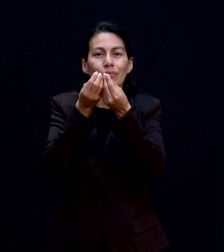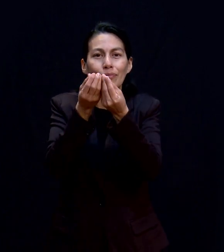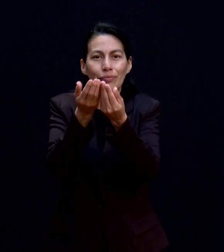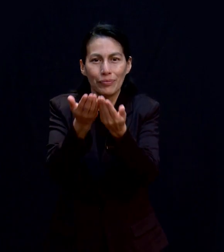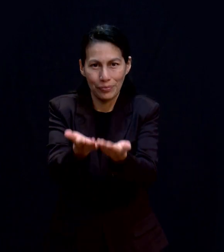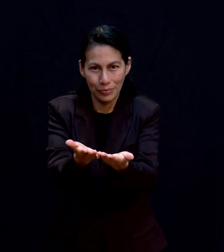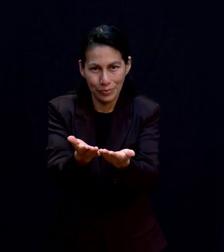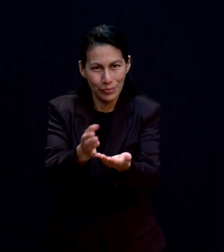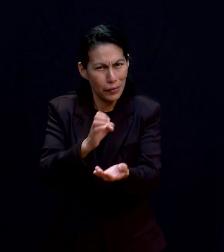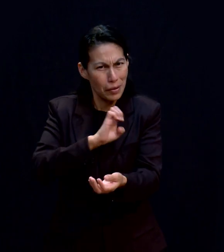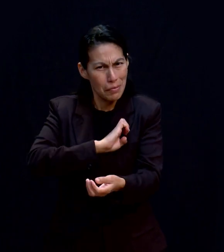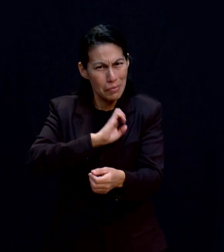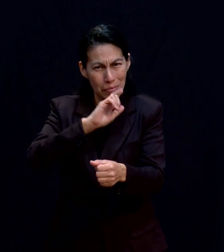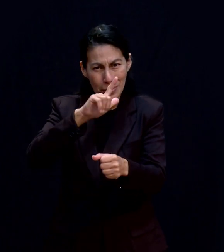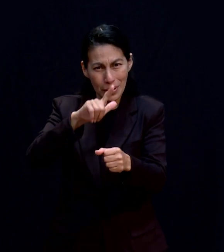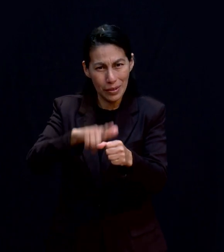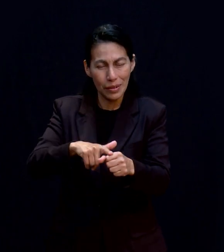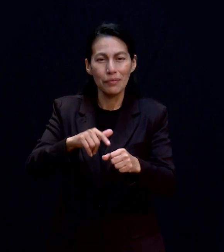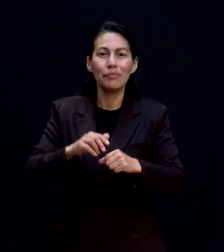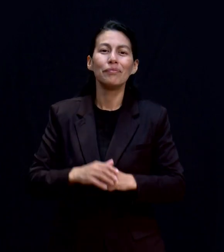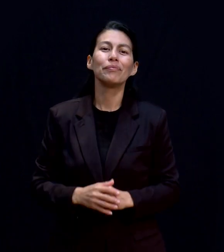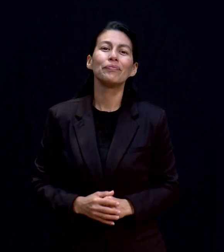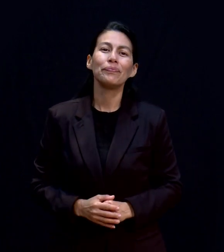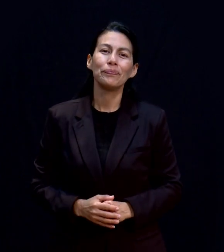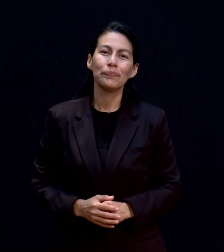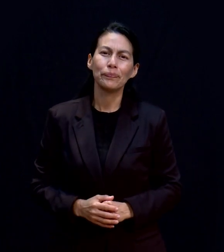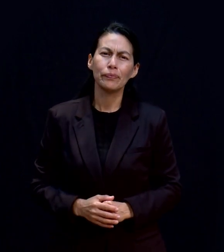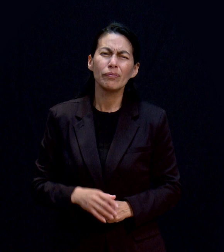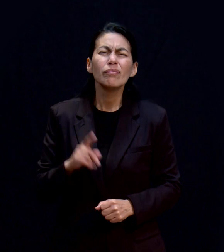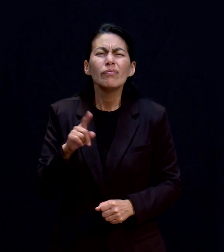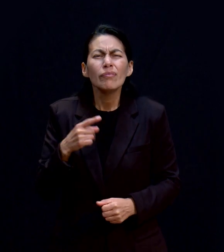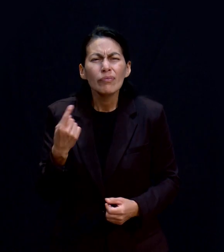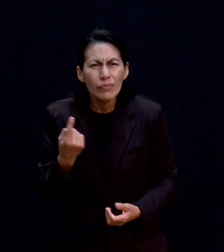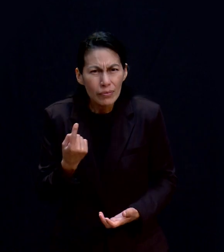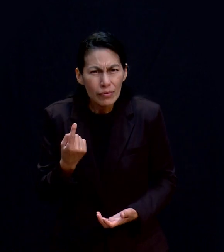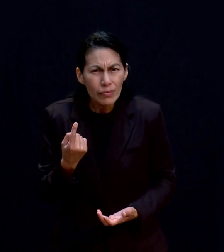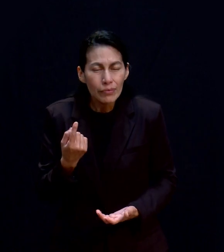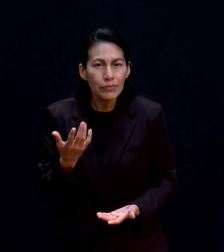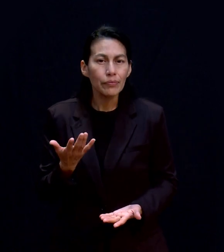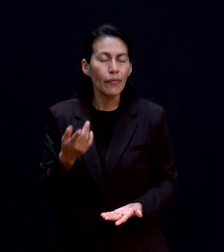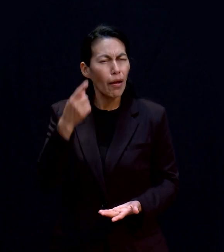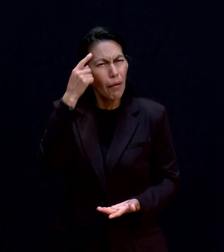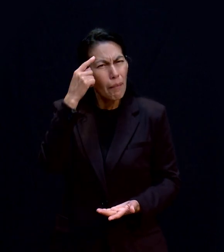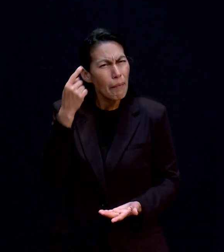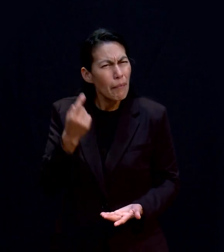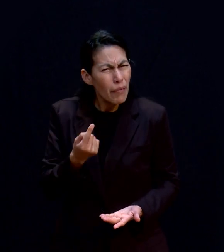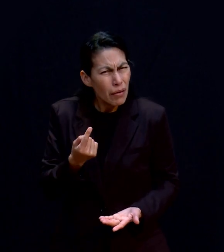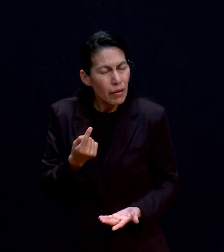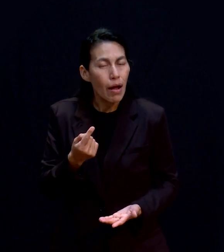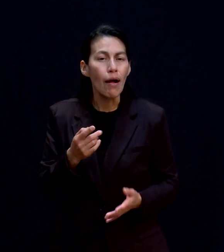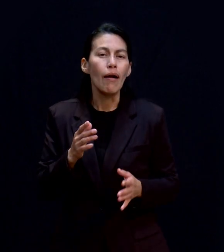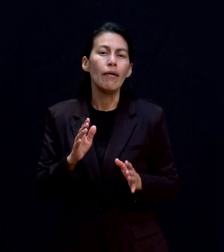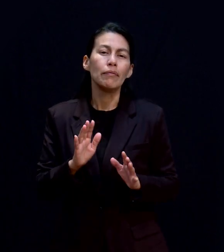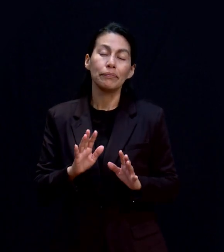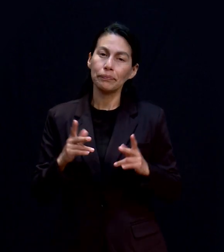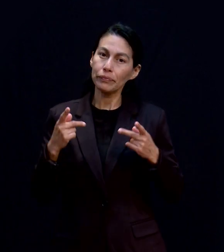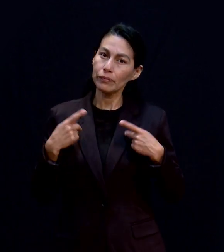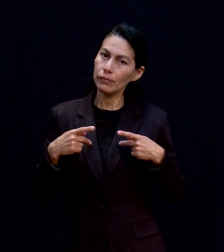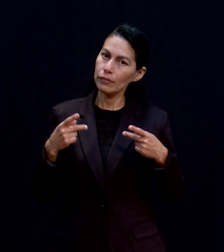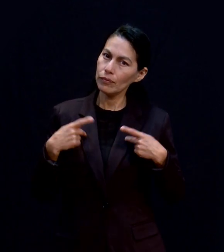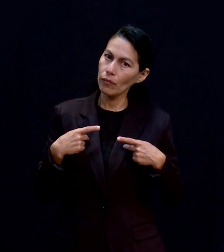especialmente la de su propia presencia de espíritu para qué para que lo